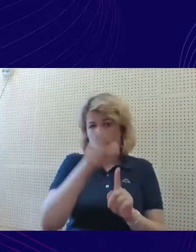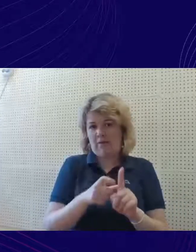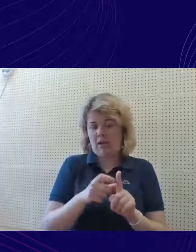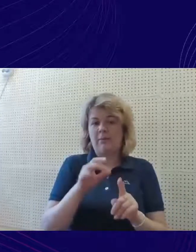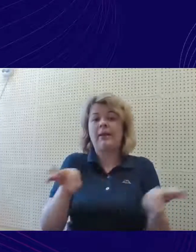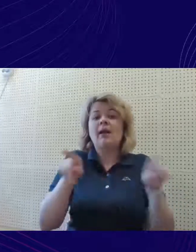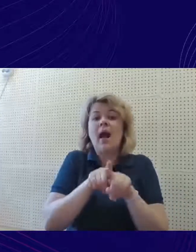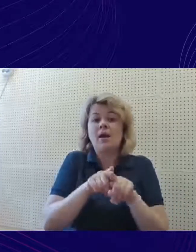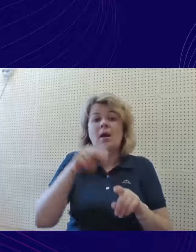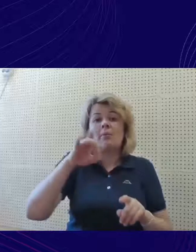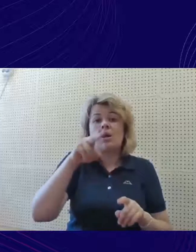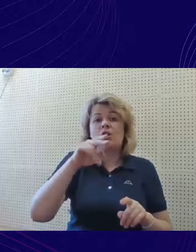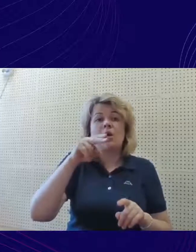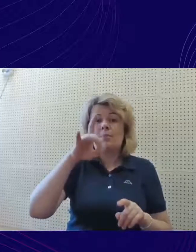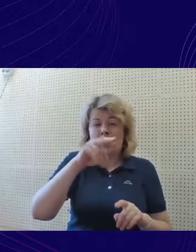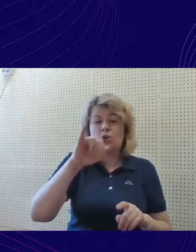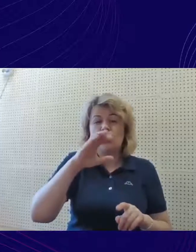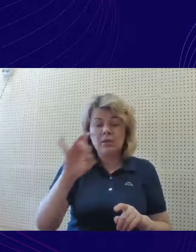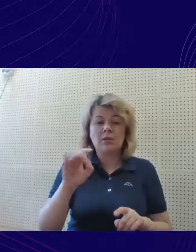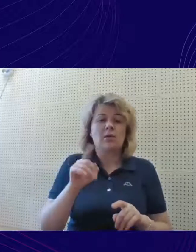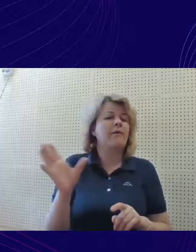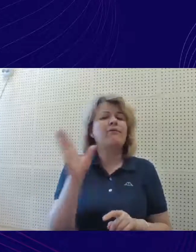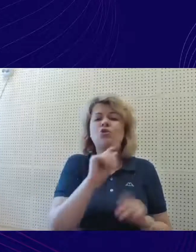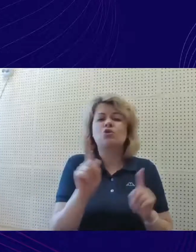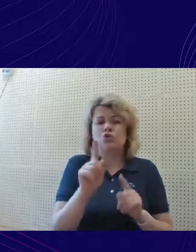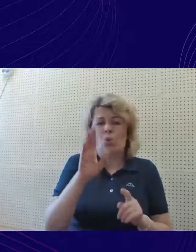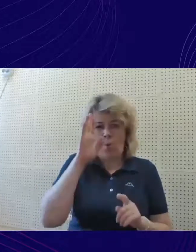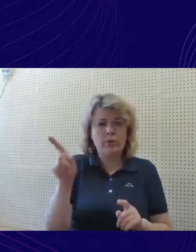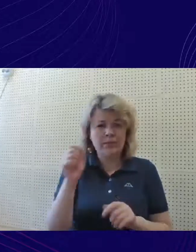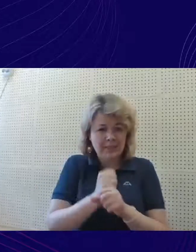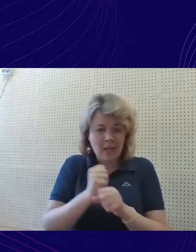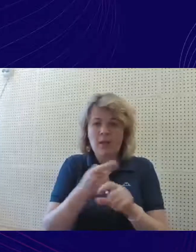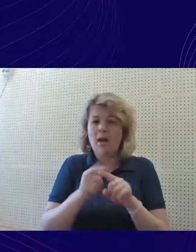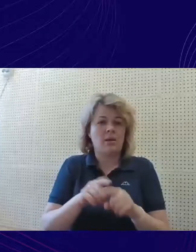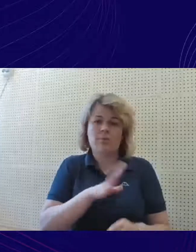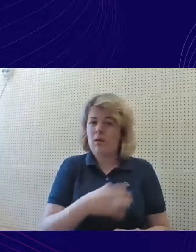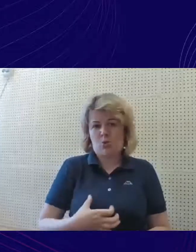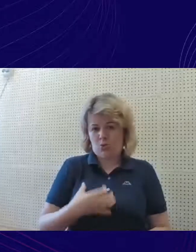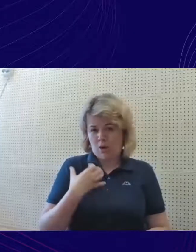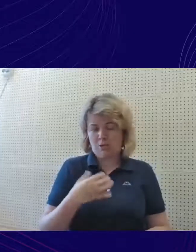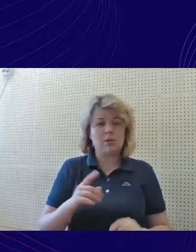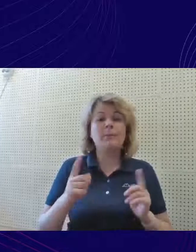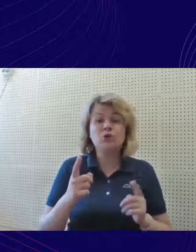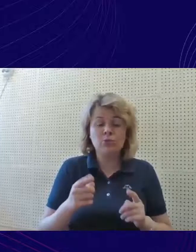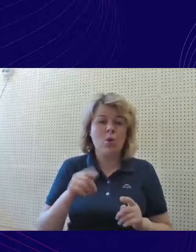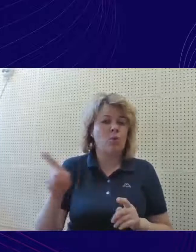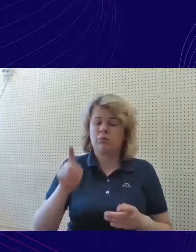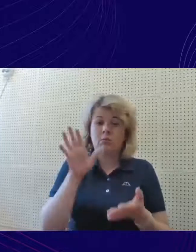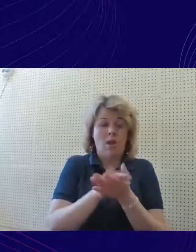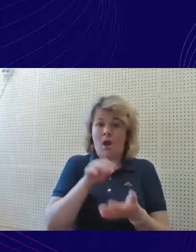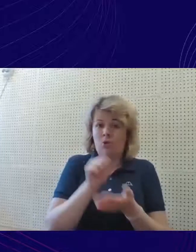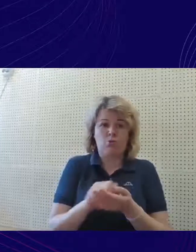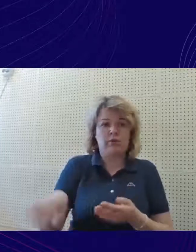сделал, это ужасно. Почему? Ну, во-первых, он нарушил все правила. Он начал снимать фильм,